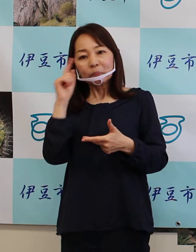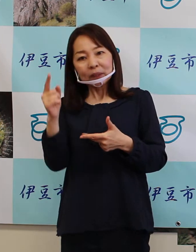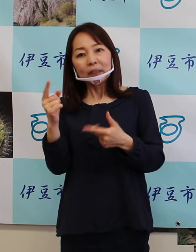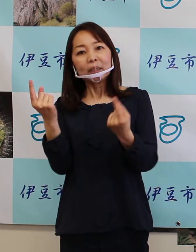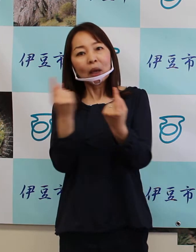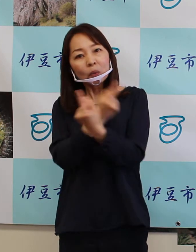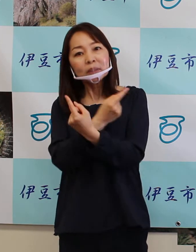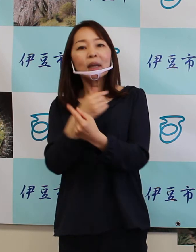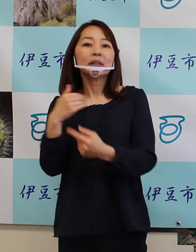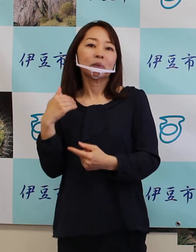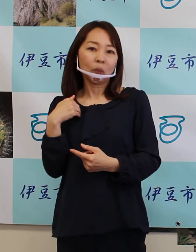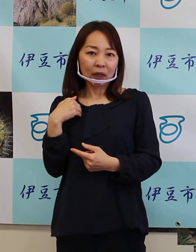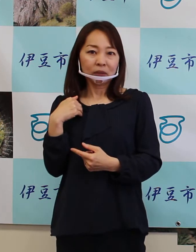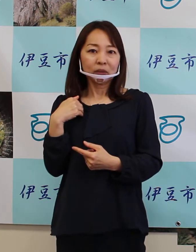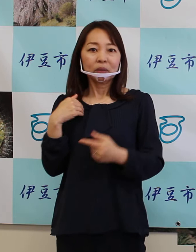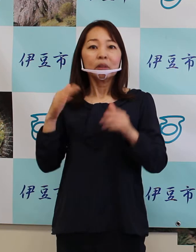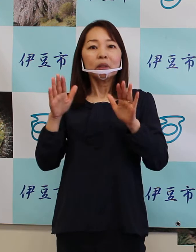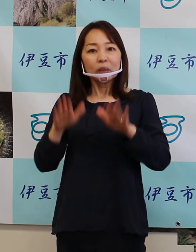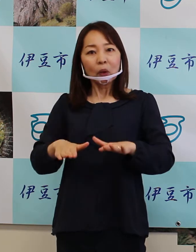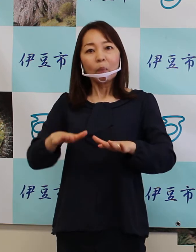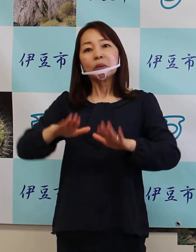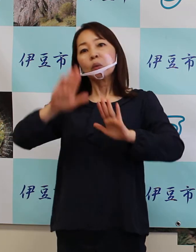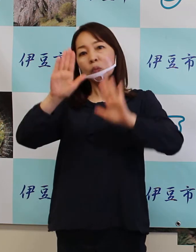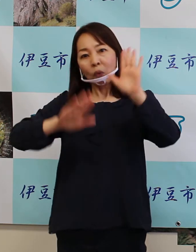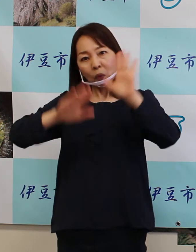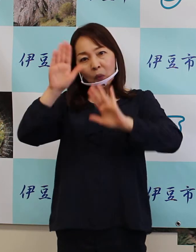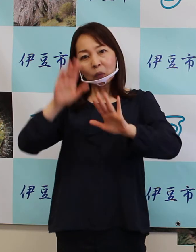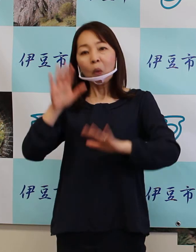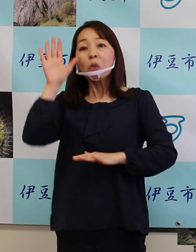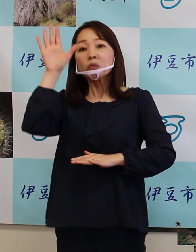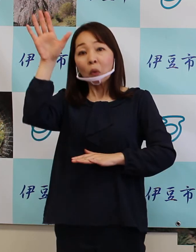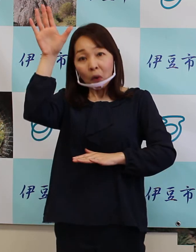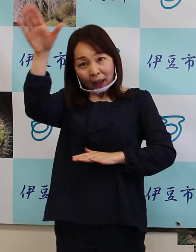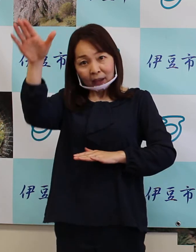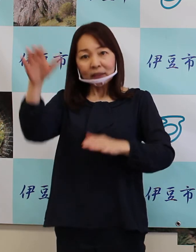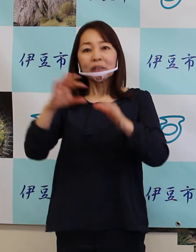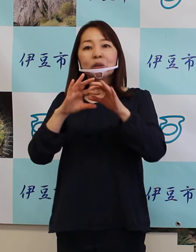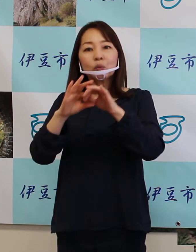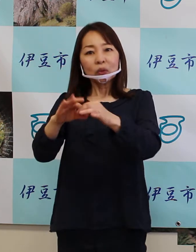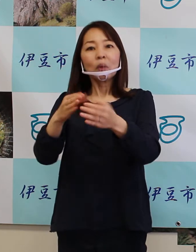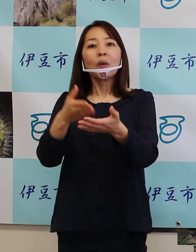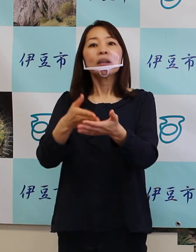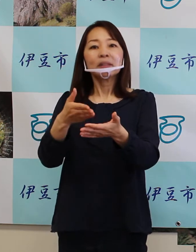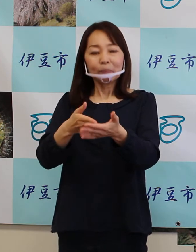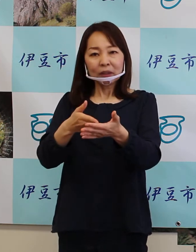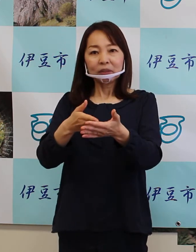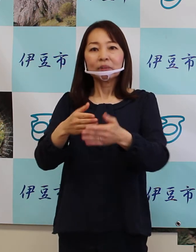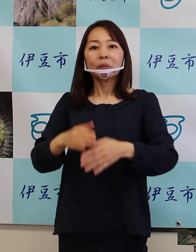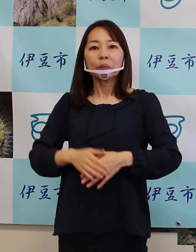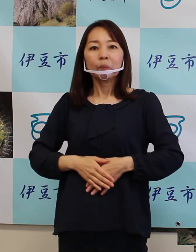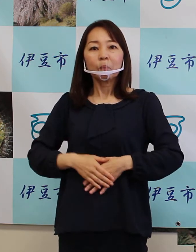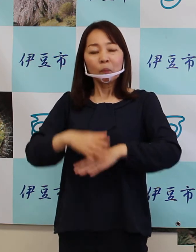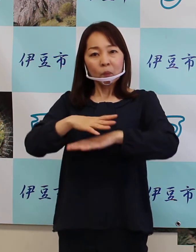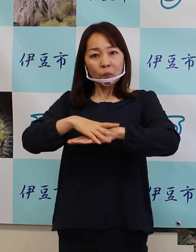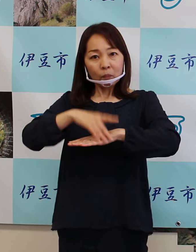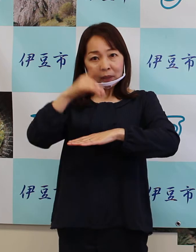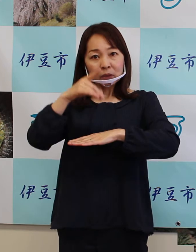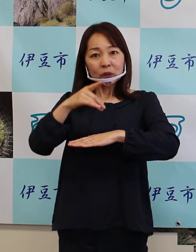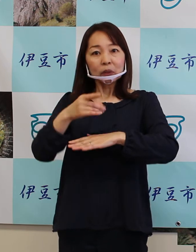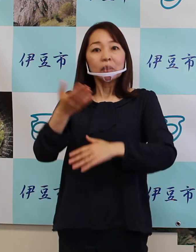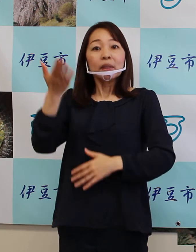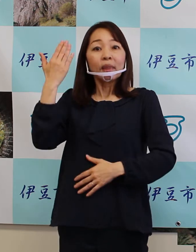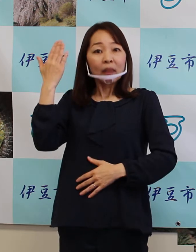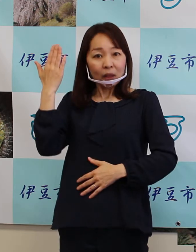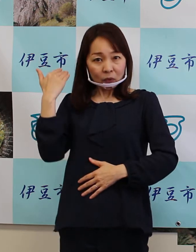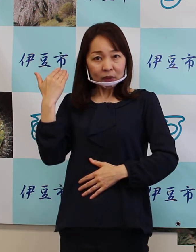。今日はその状況と将来像についてお話をさせていただきます。まずその前提として